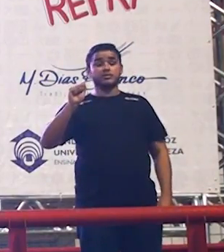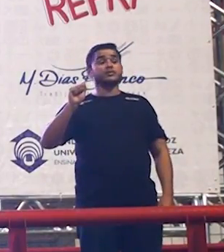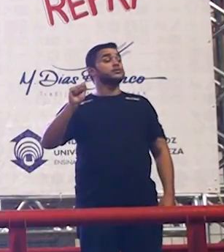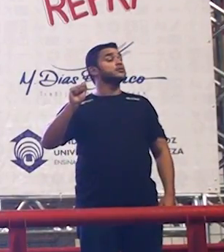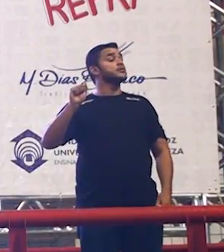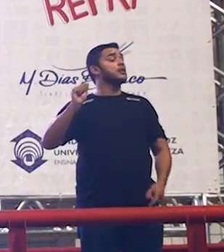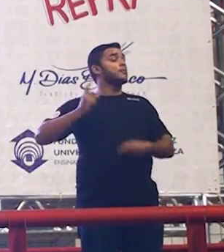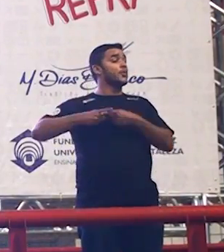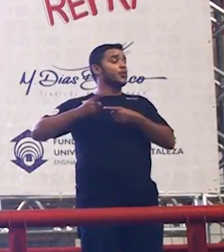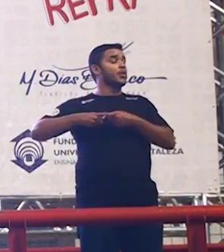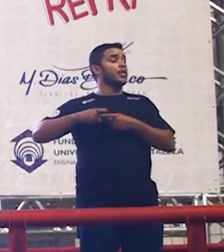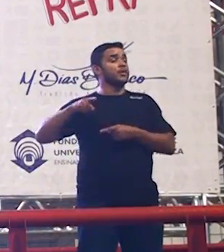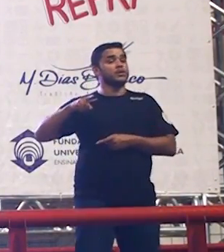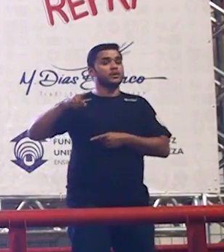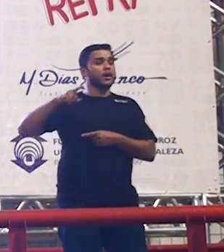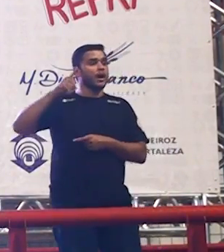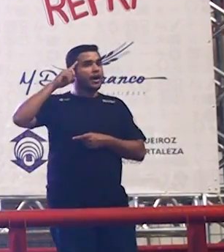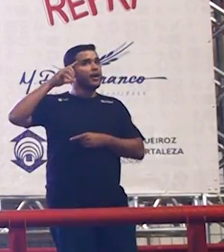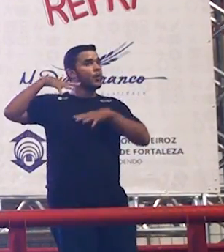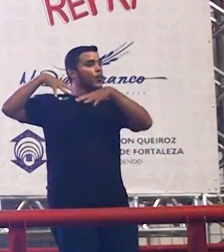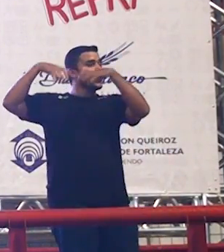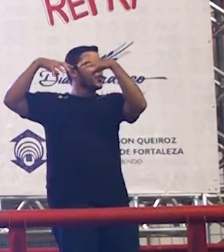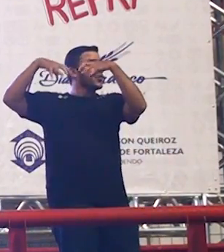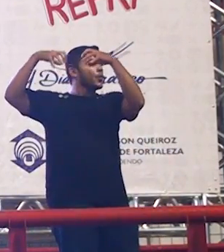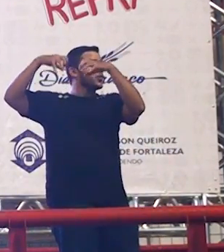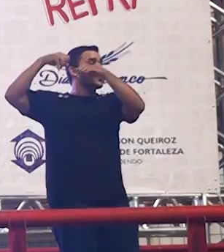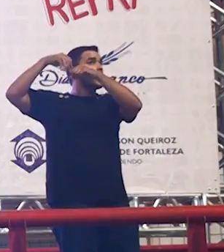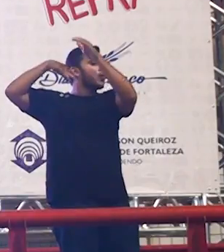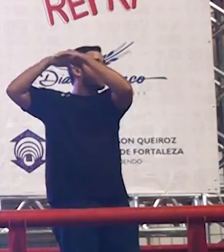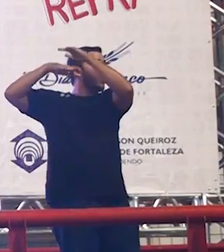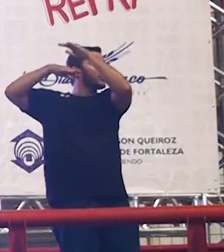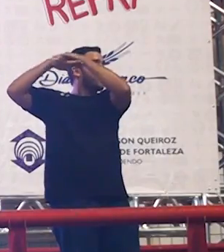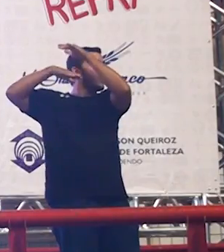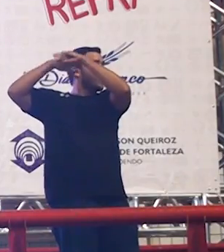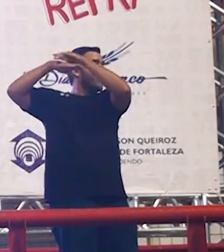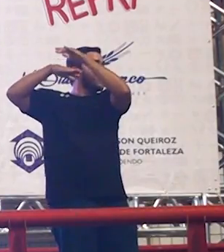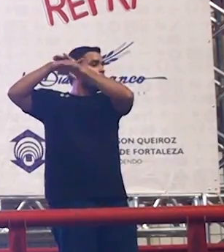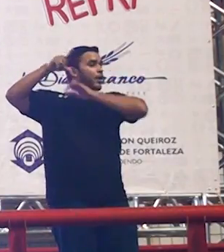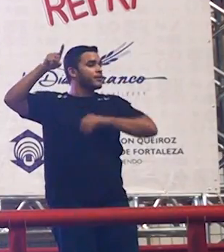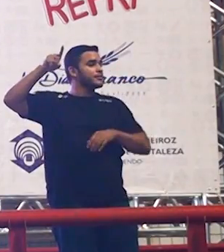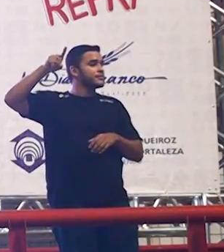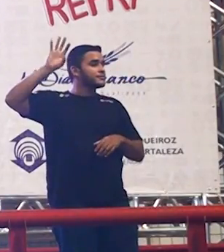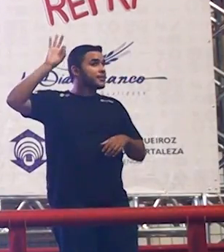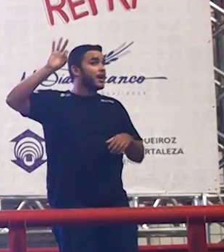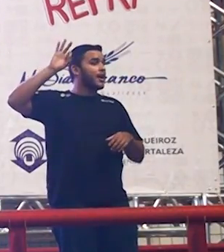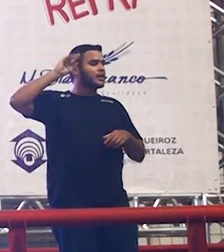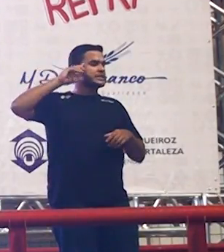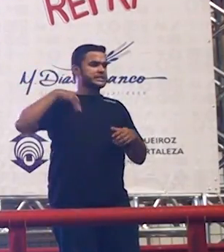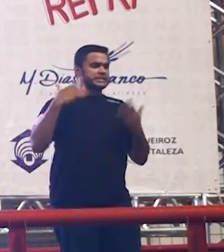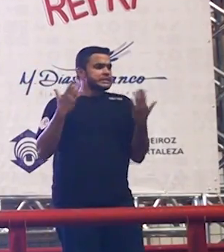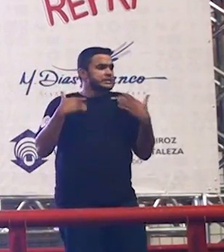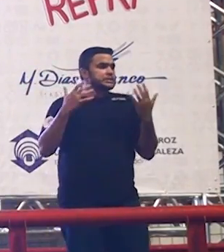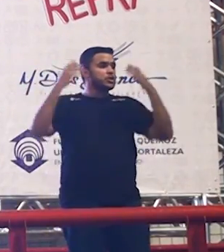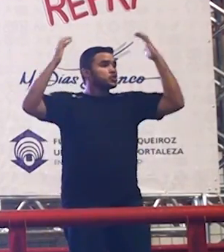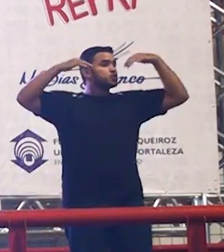Porque consegue guardar mais água na atmosfera. Viu como é fácil geografia física? Eu não sei por que as pessoas